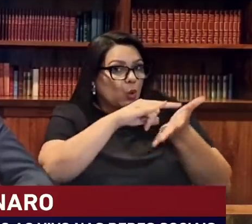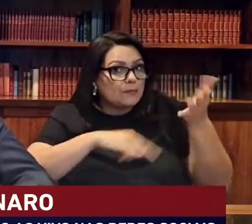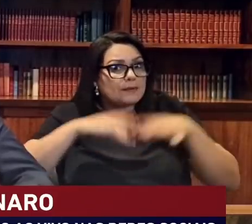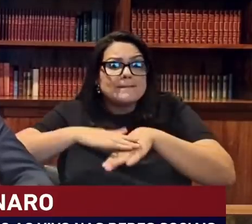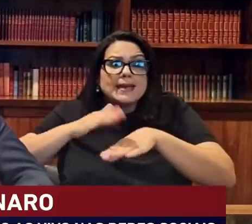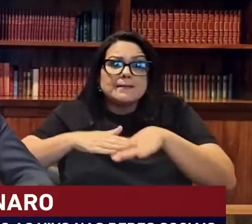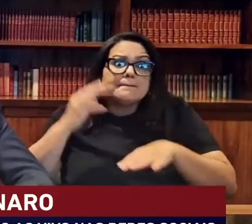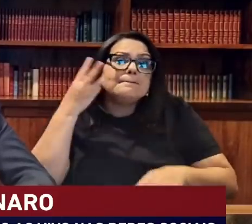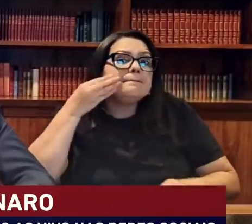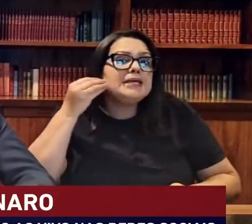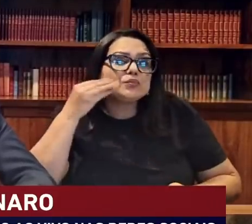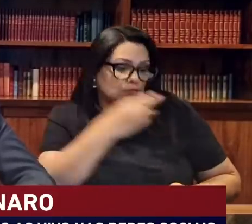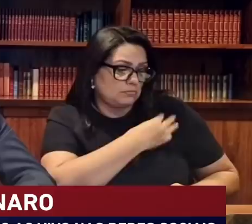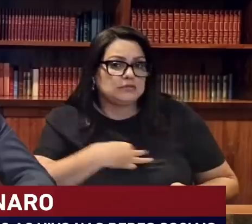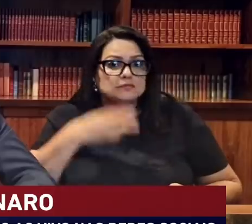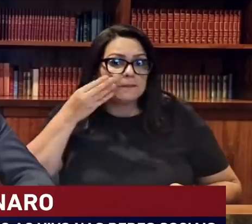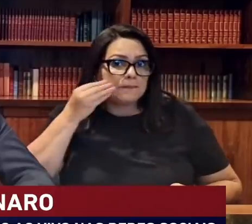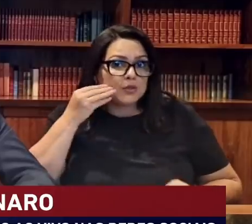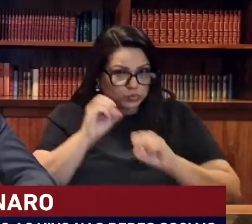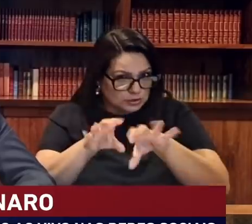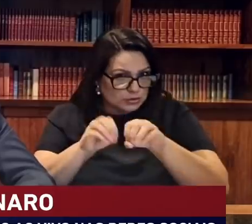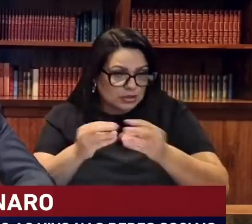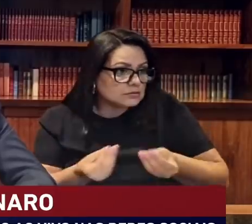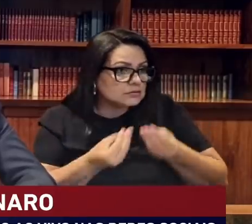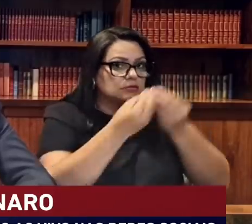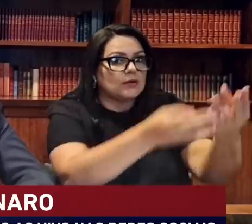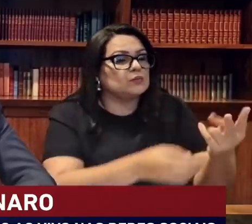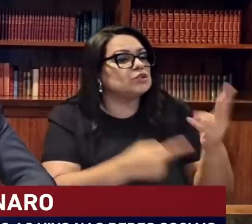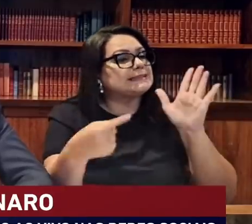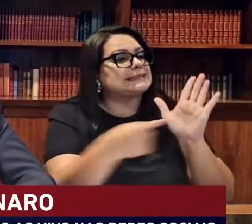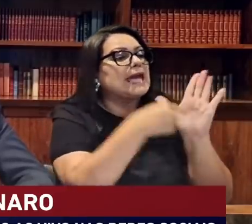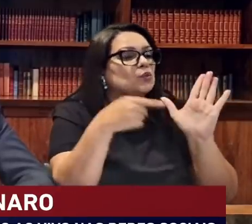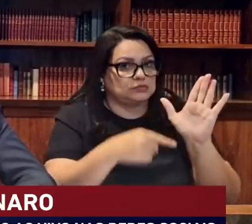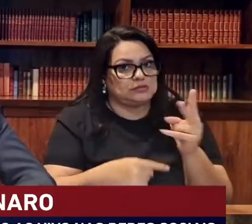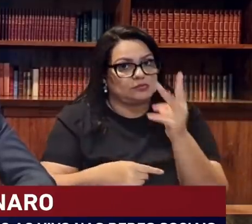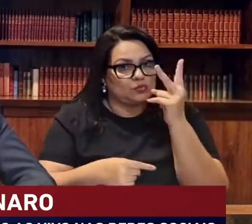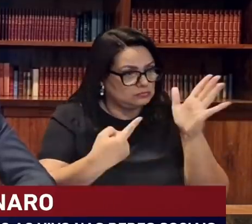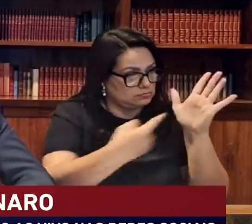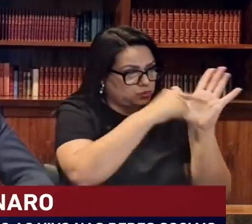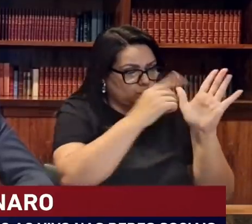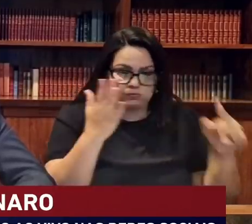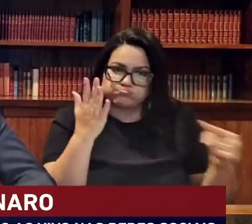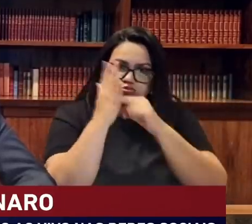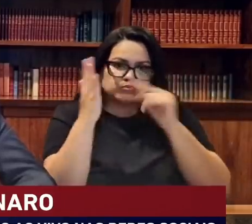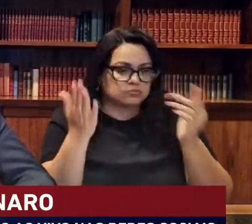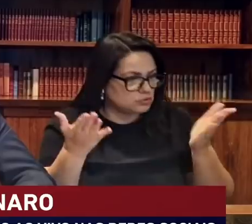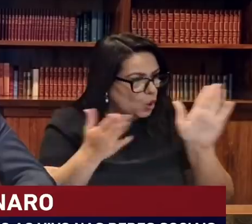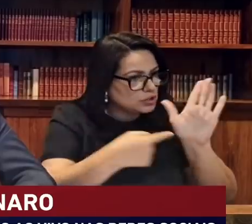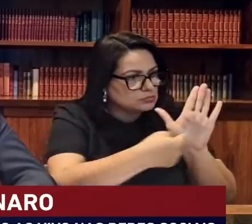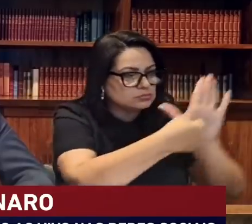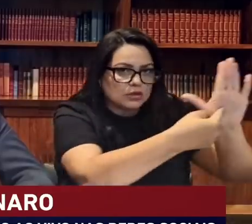pelo ministro Milton, da Educação, relativo a duas denúncias sobre